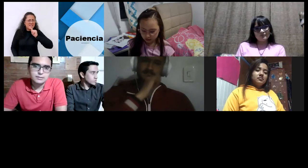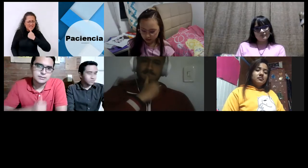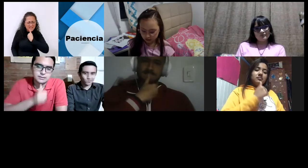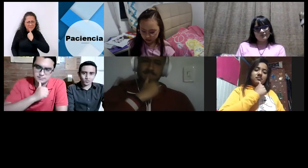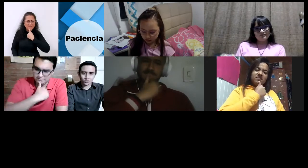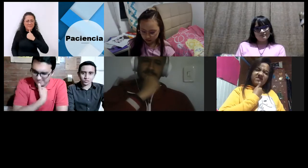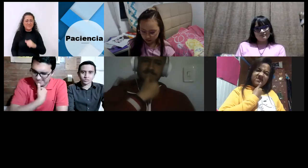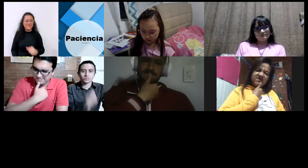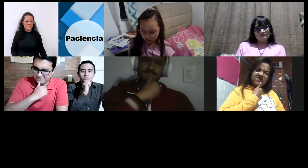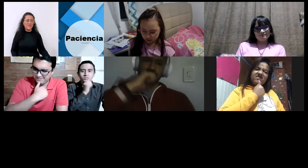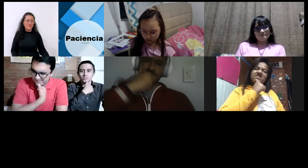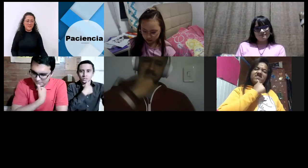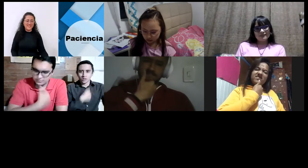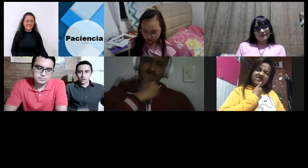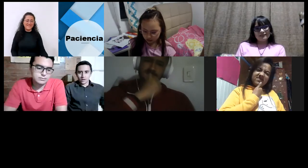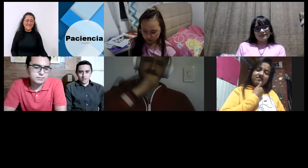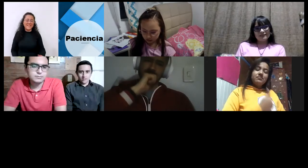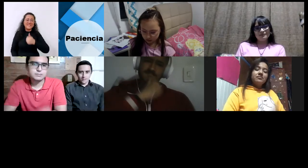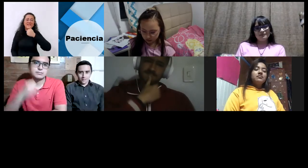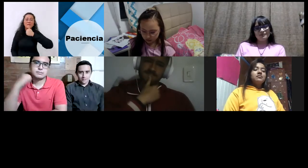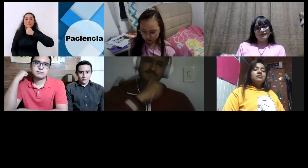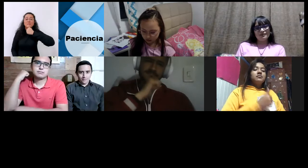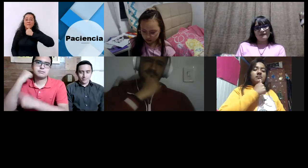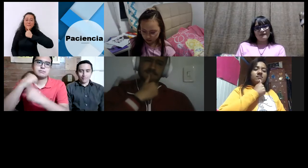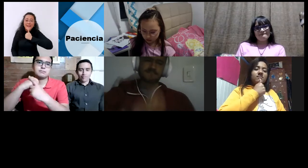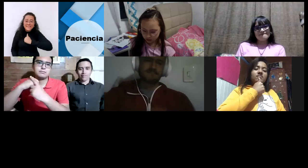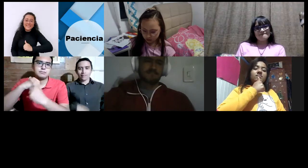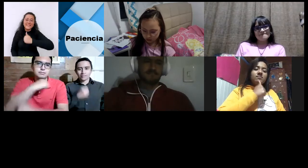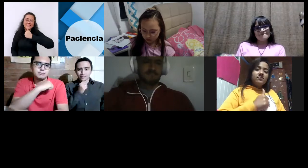esta. Sufrir. Tenemos paciencia.